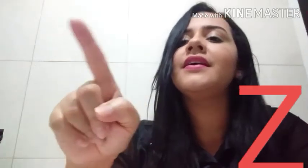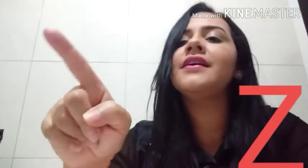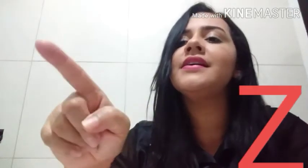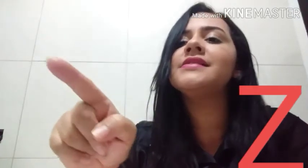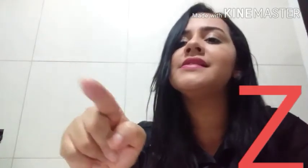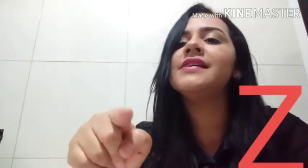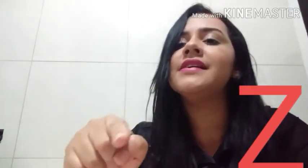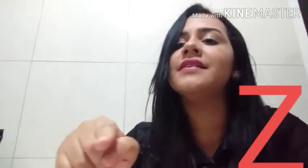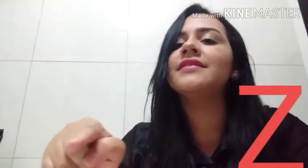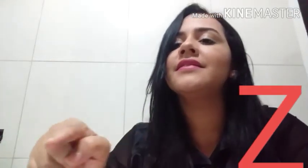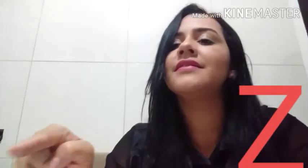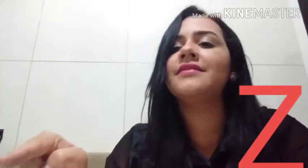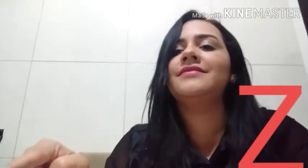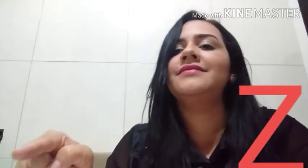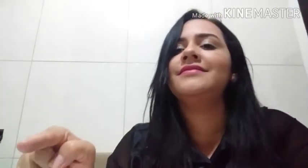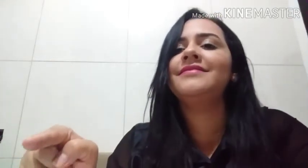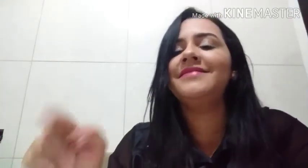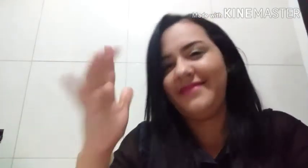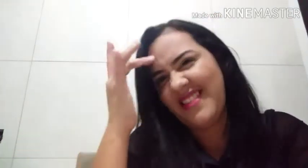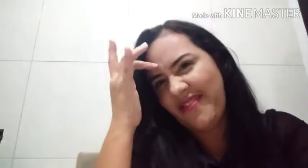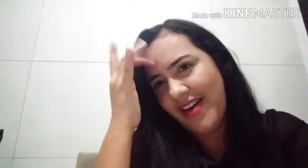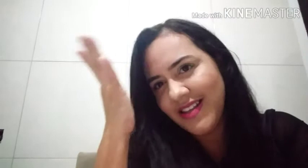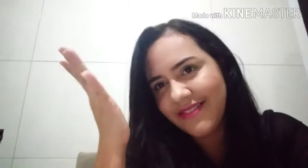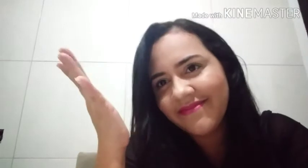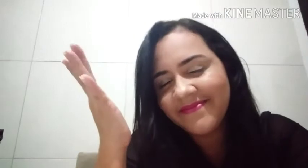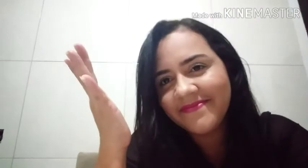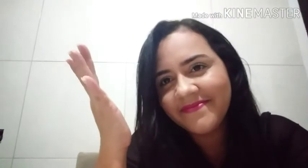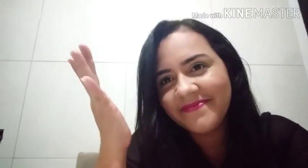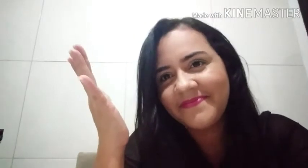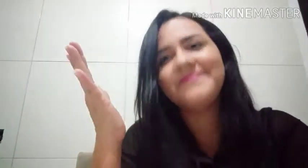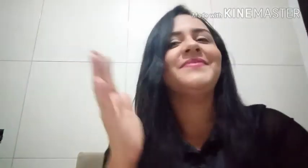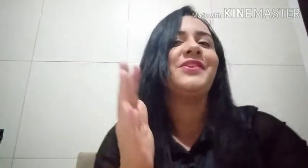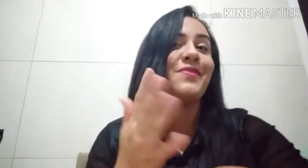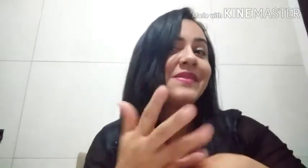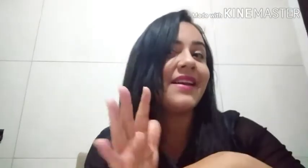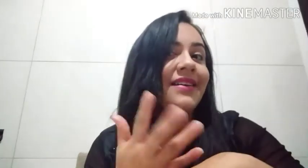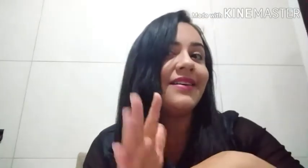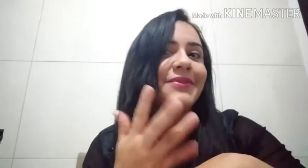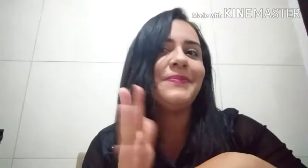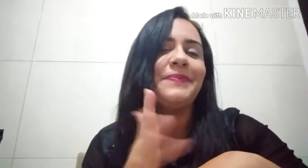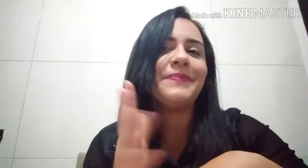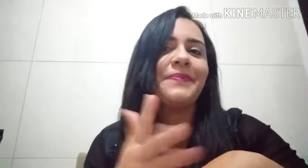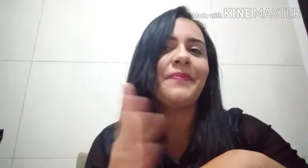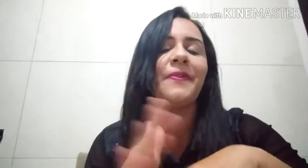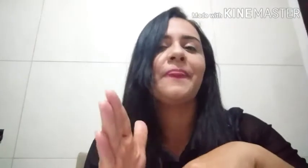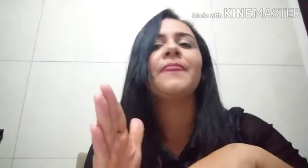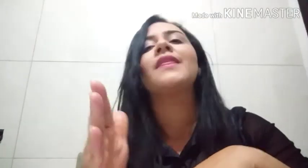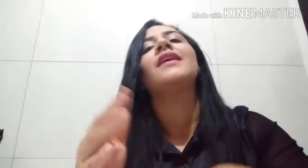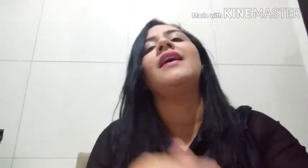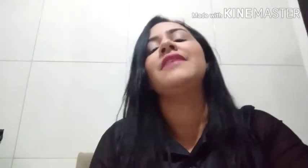e Z. É fácil? Então, vamos treinando. Aí, vocês